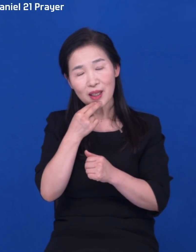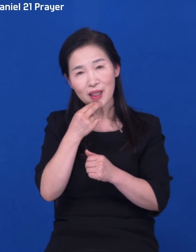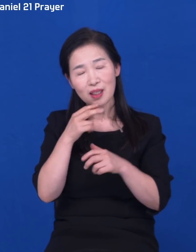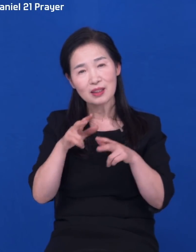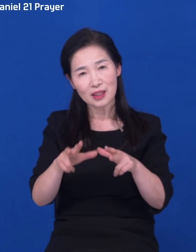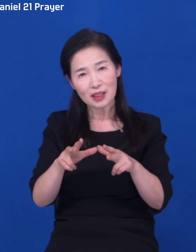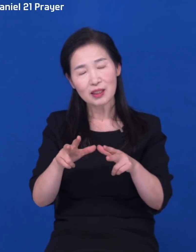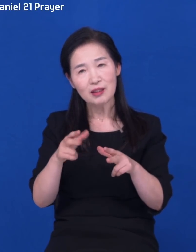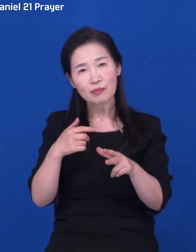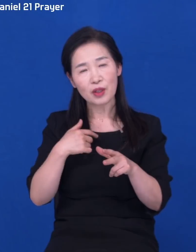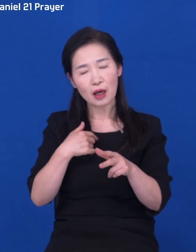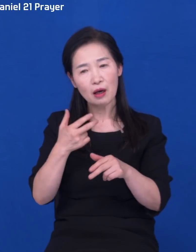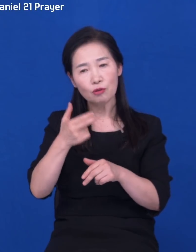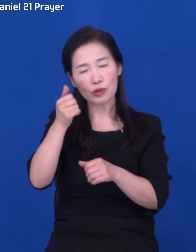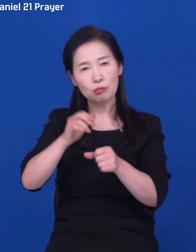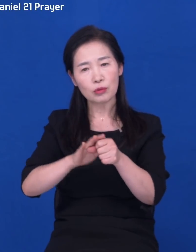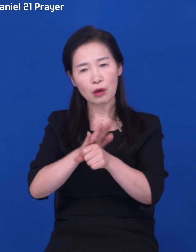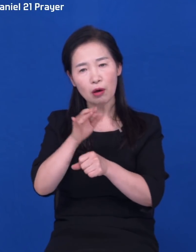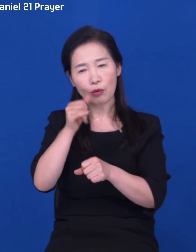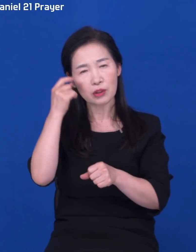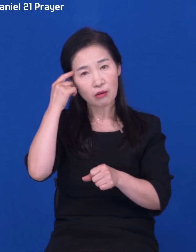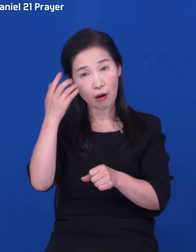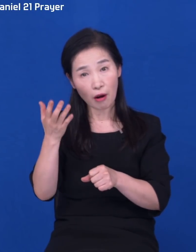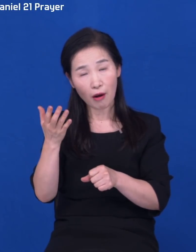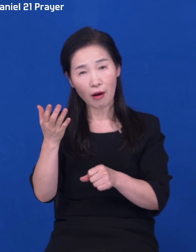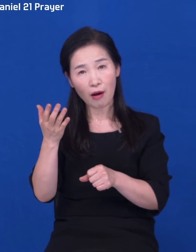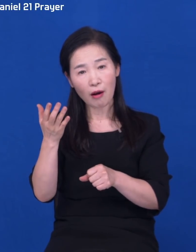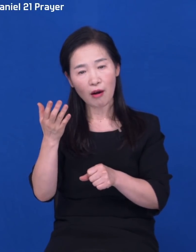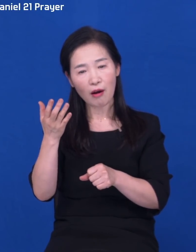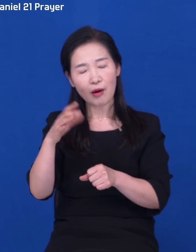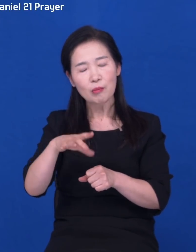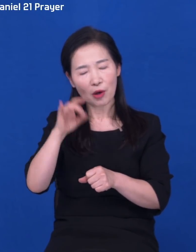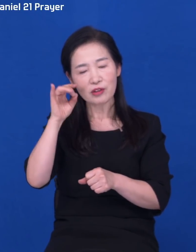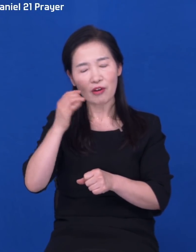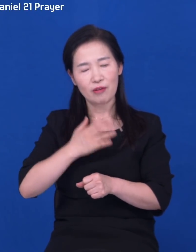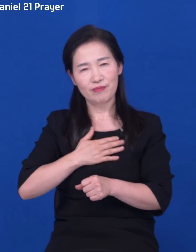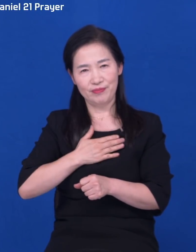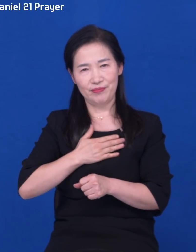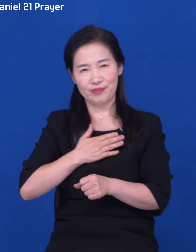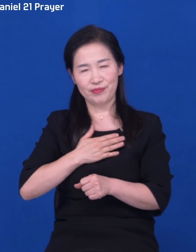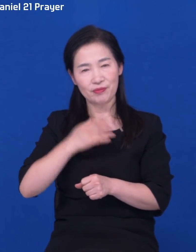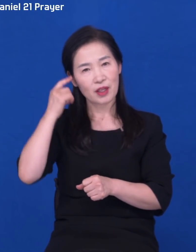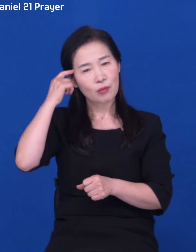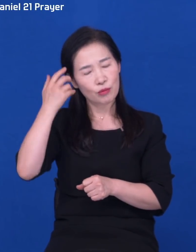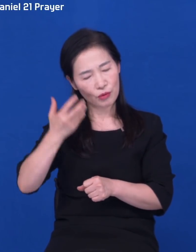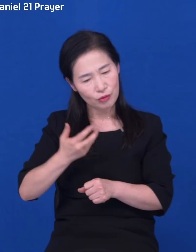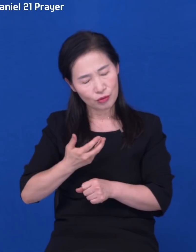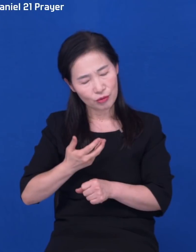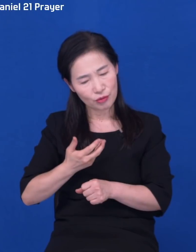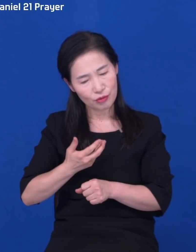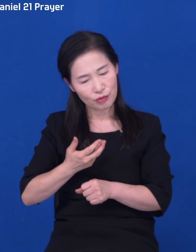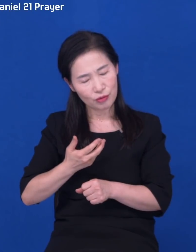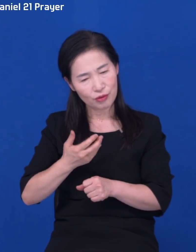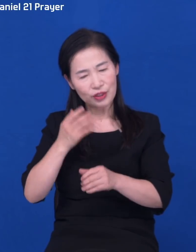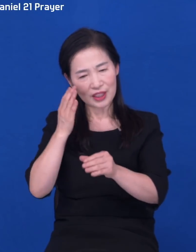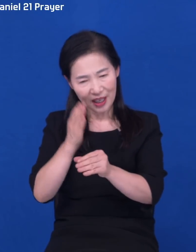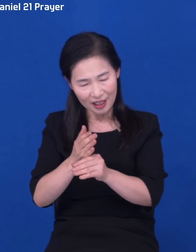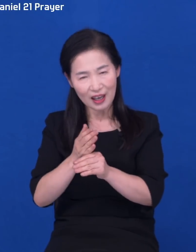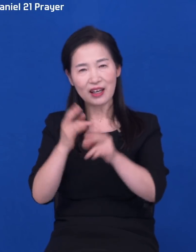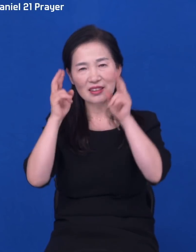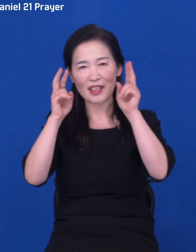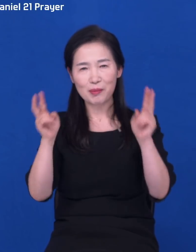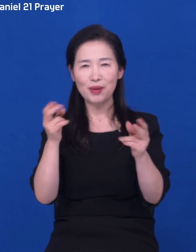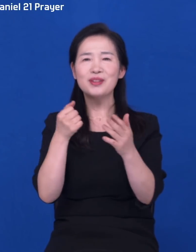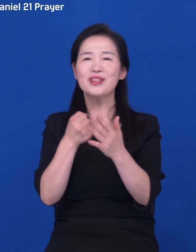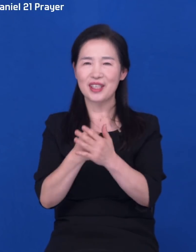사랑하고 있는지, 내가 주님을 사랑하고 있는가, 이걸 먼저 저 자신한테 묻다가 제목으로 선정하게 되었어요.